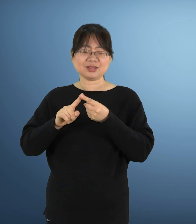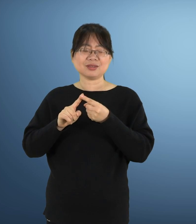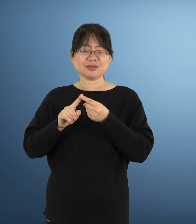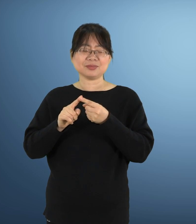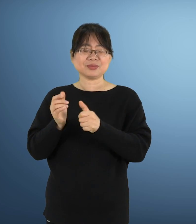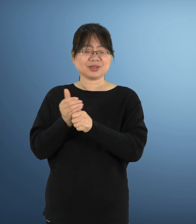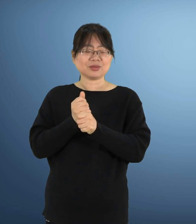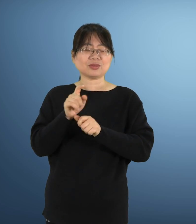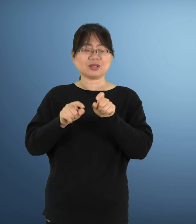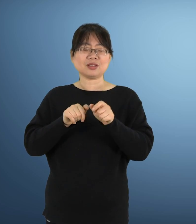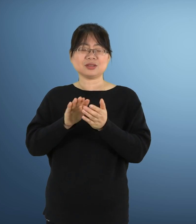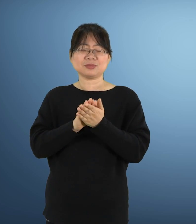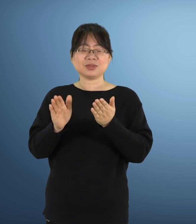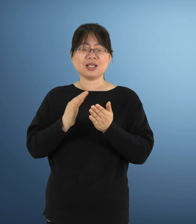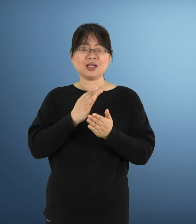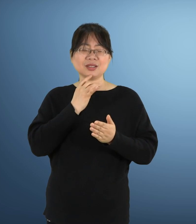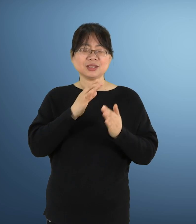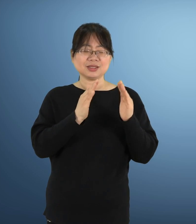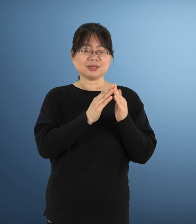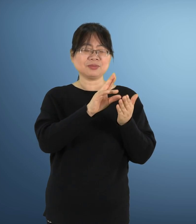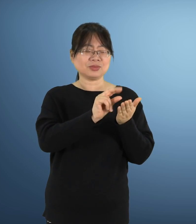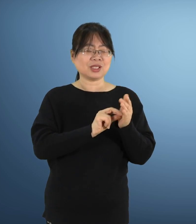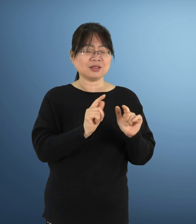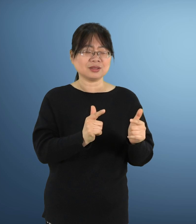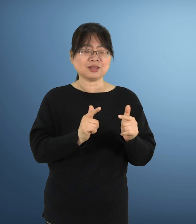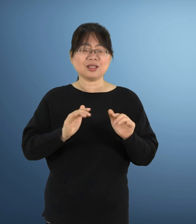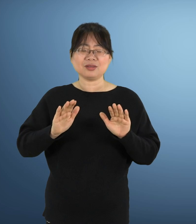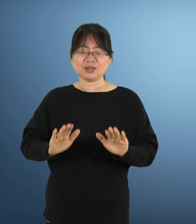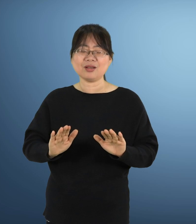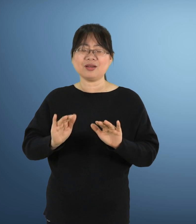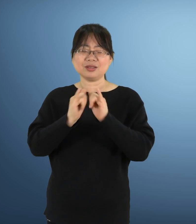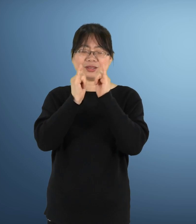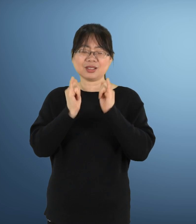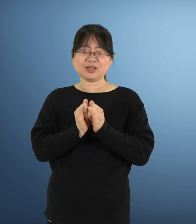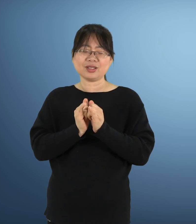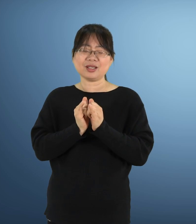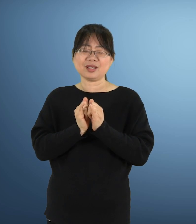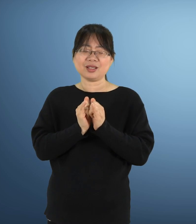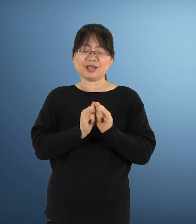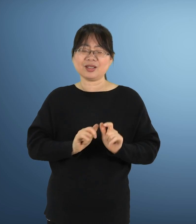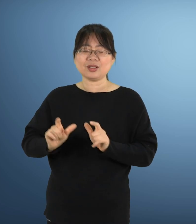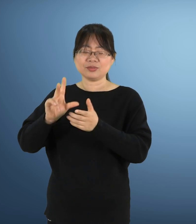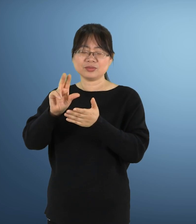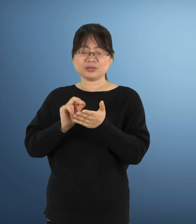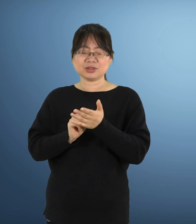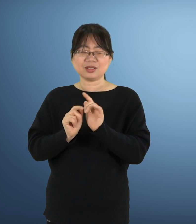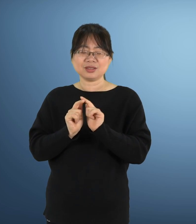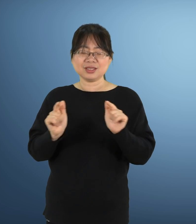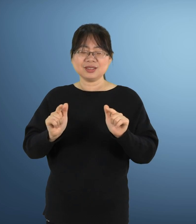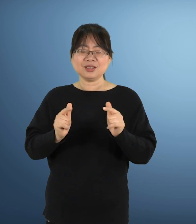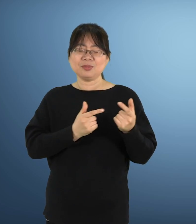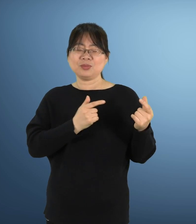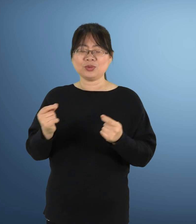부동산의 문제만이 아니라 이 모든 우리의 삶의 현실적인 문제들이 전부 이 원리에 서